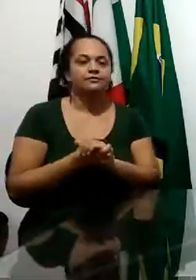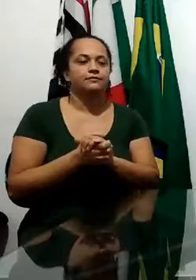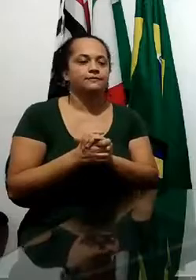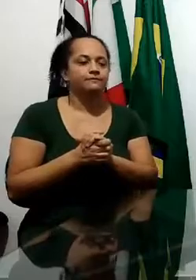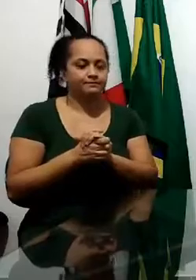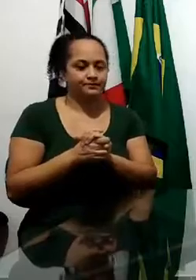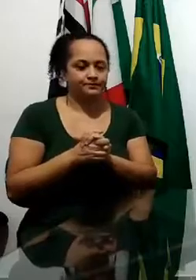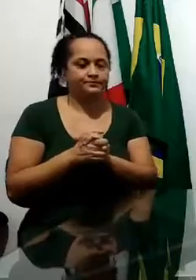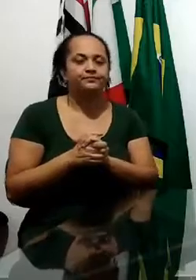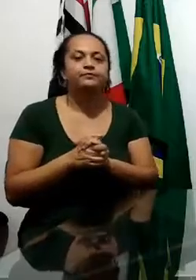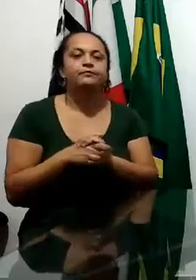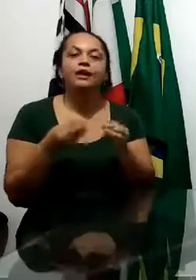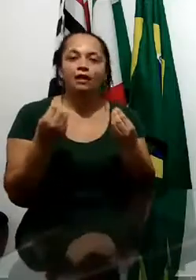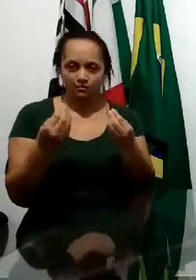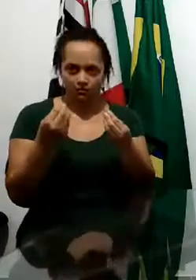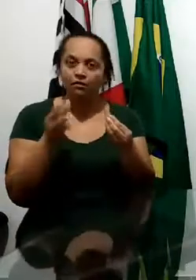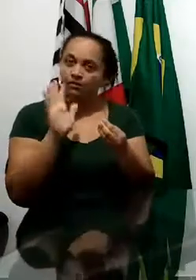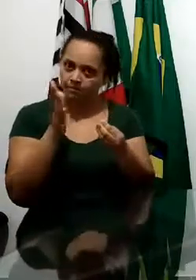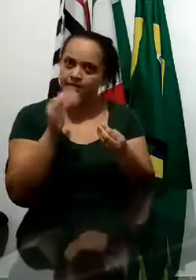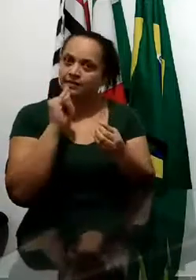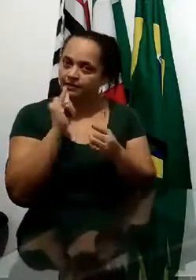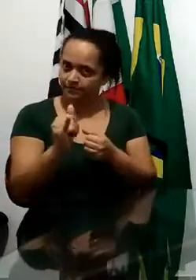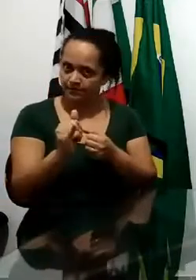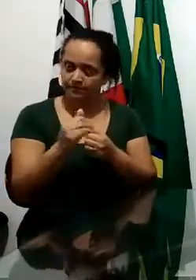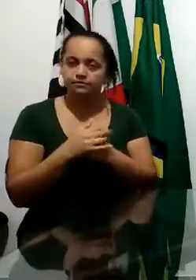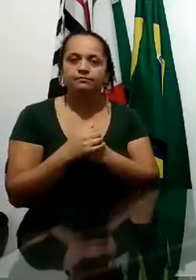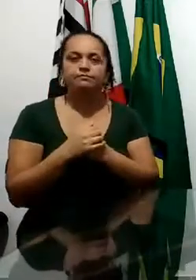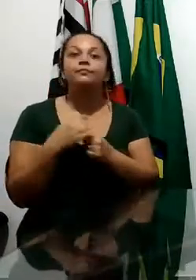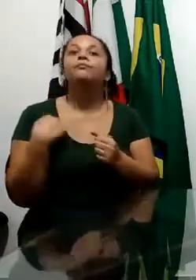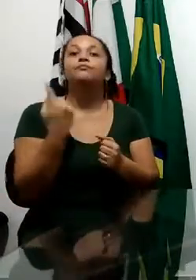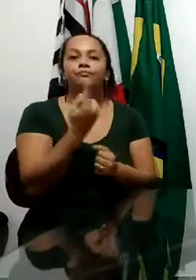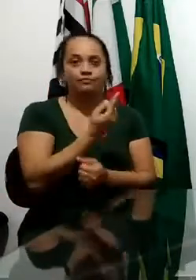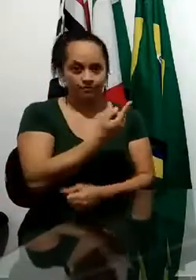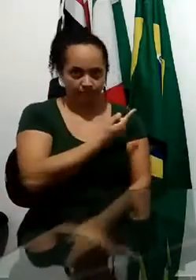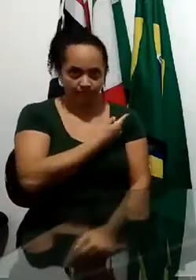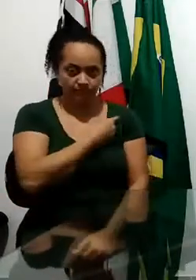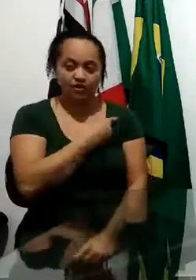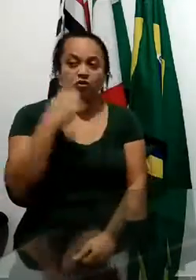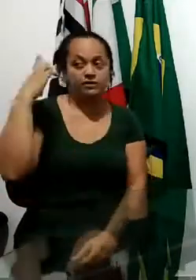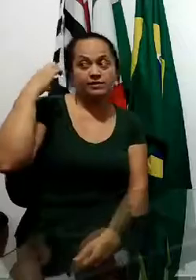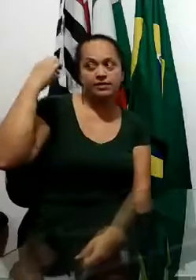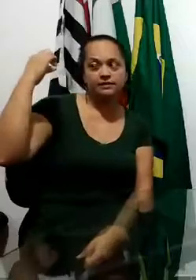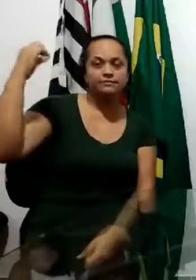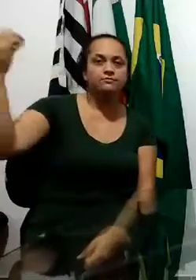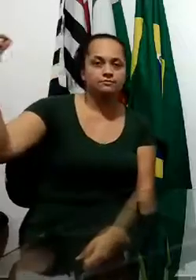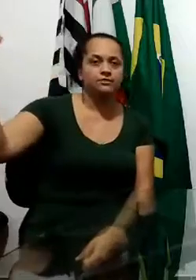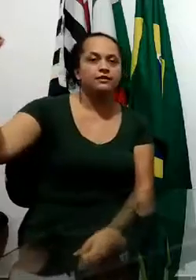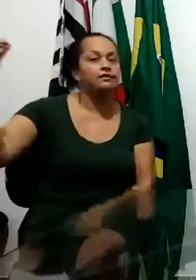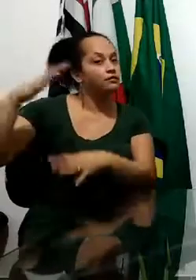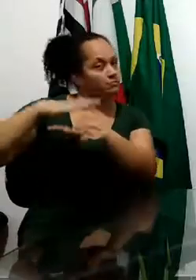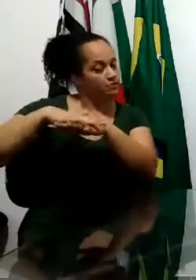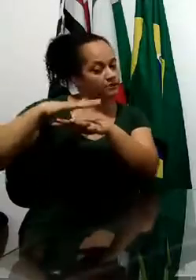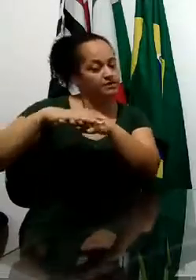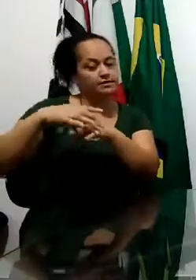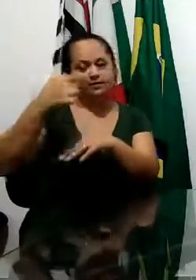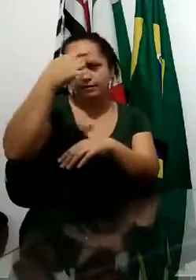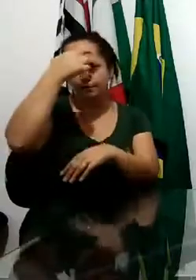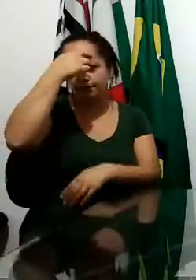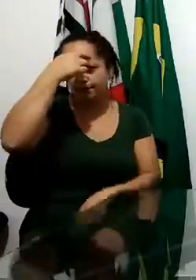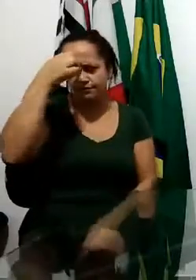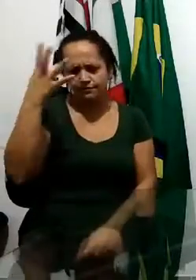nações, né? Como nós falamos, nós fomos chamados para cumprir uma santa vocação.